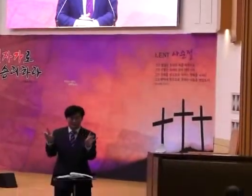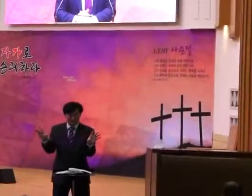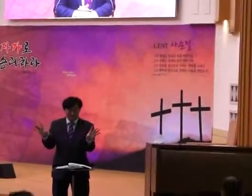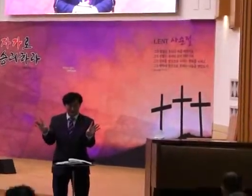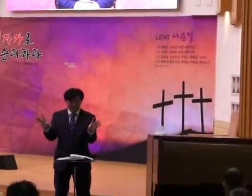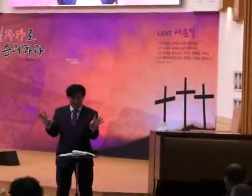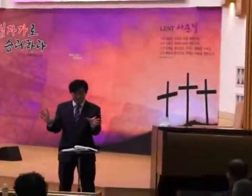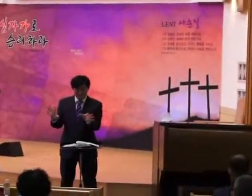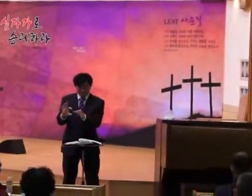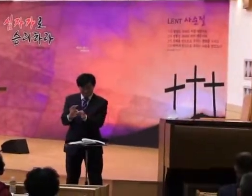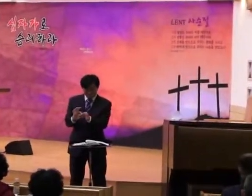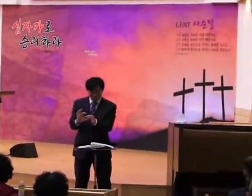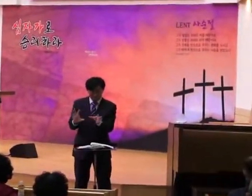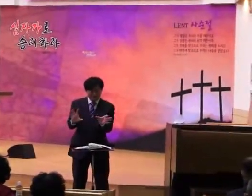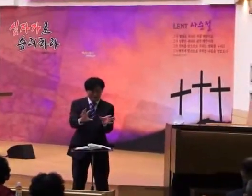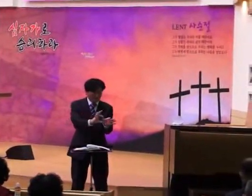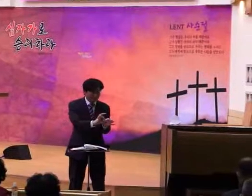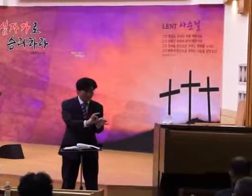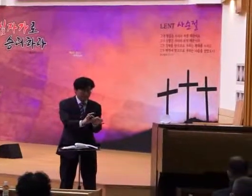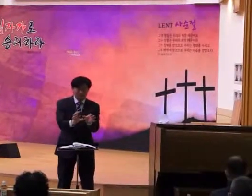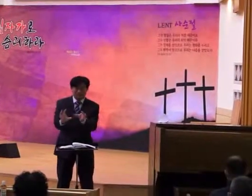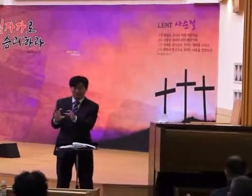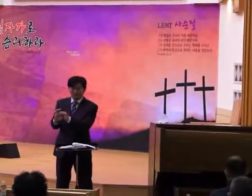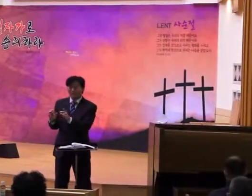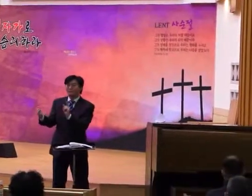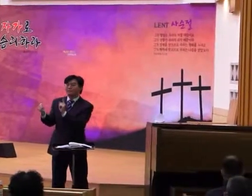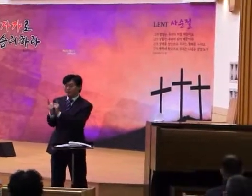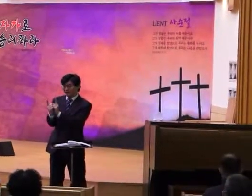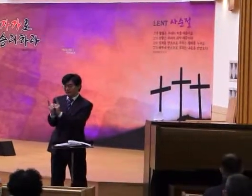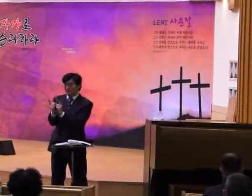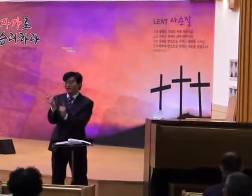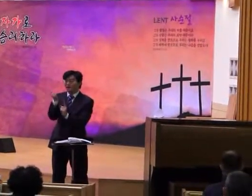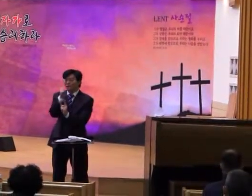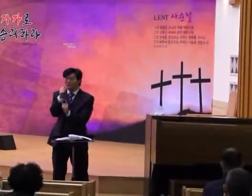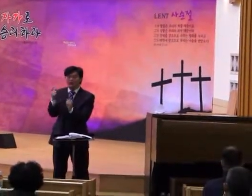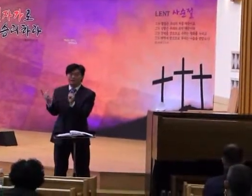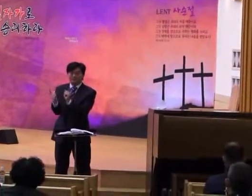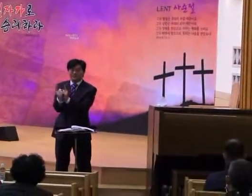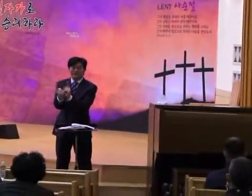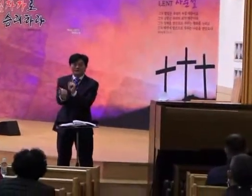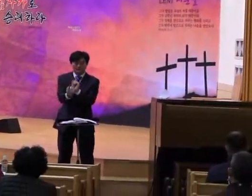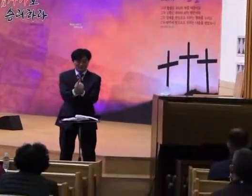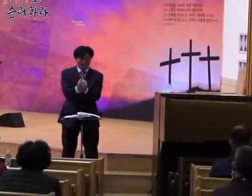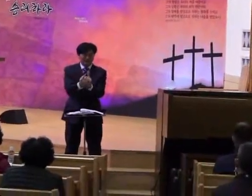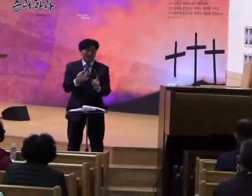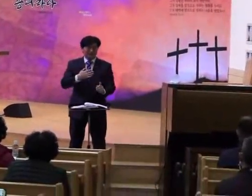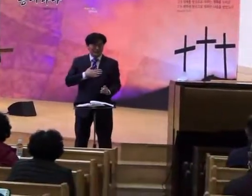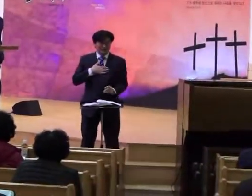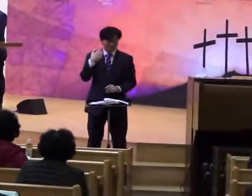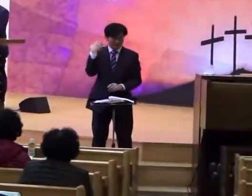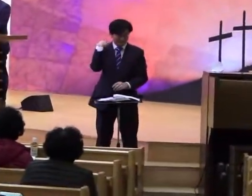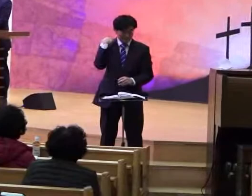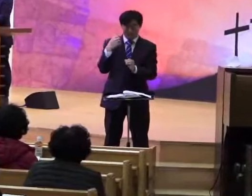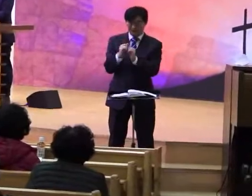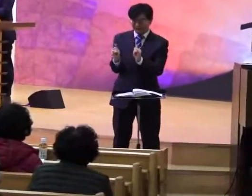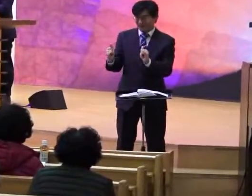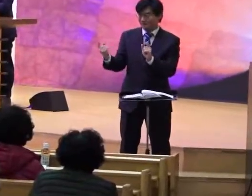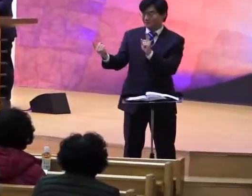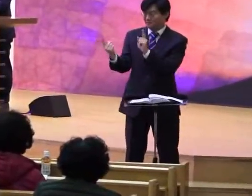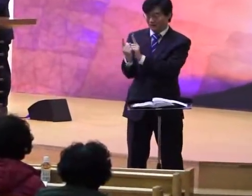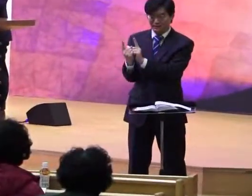결혼식 했던 기억이 나십니까? 네, 작년엔 찬양 예배를 드릴 때였는데 여기서 찬양 예배 드리면서 결혼식도